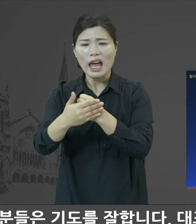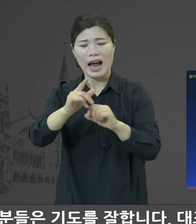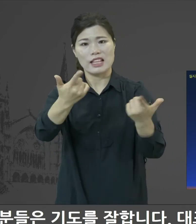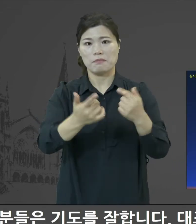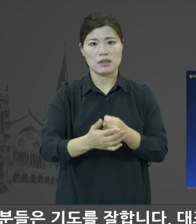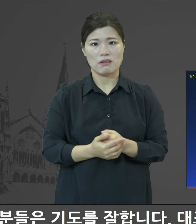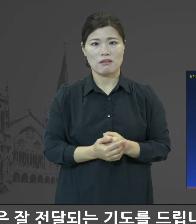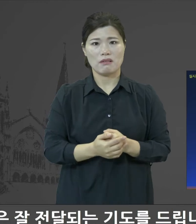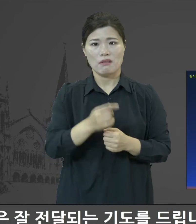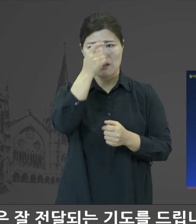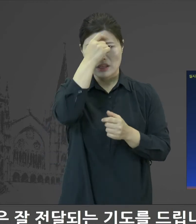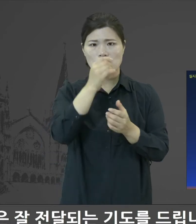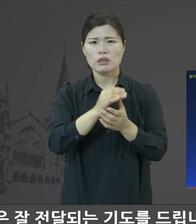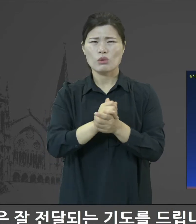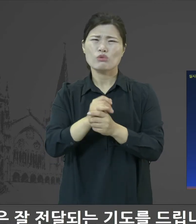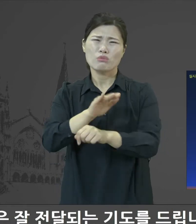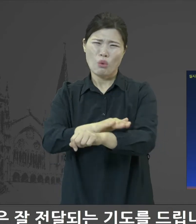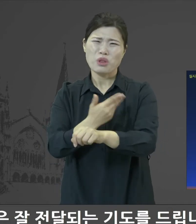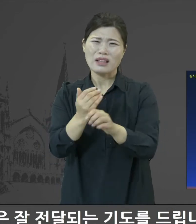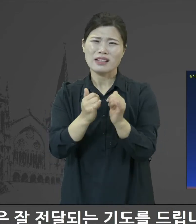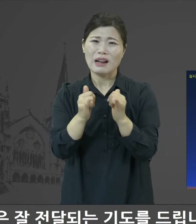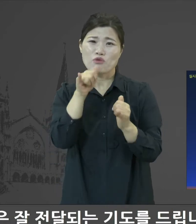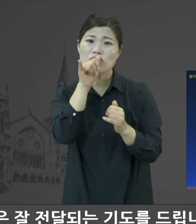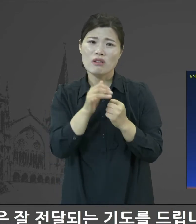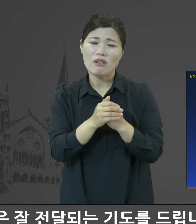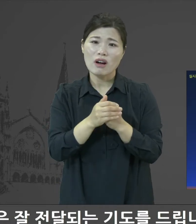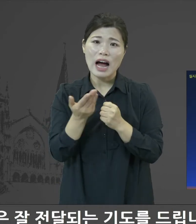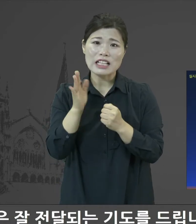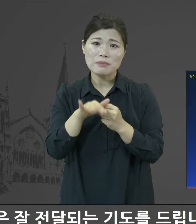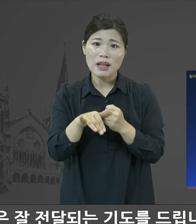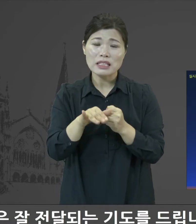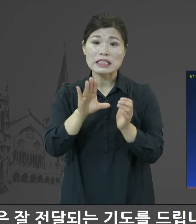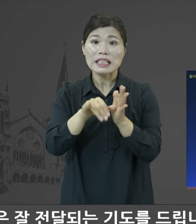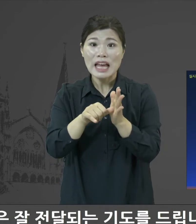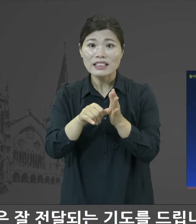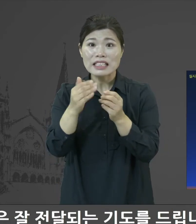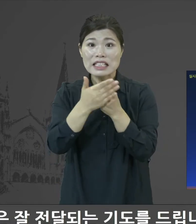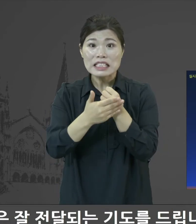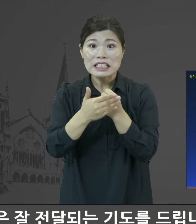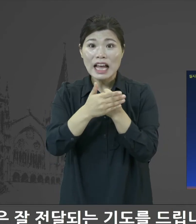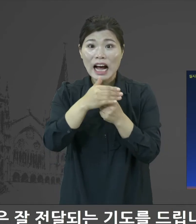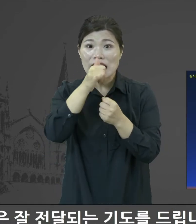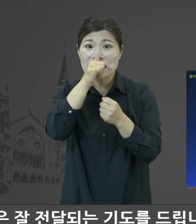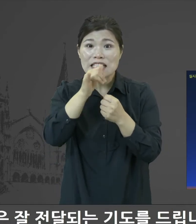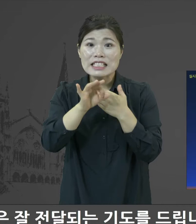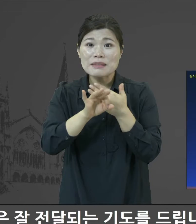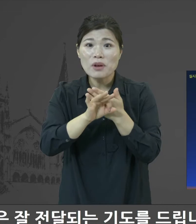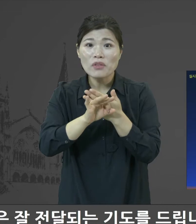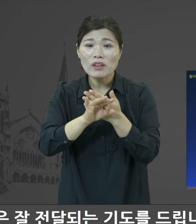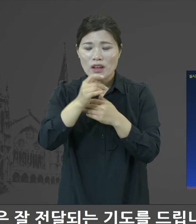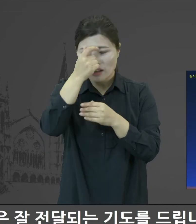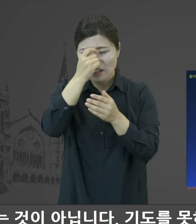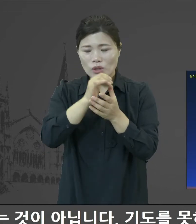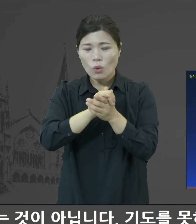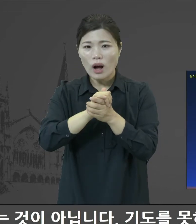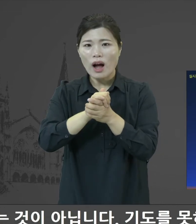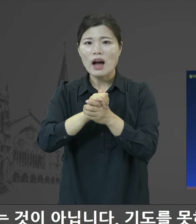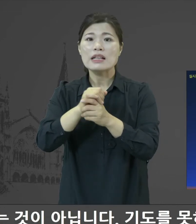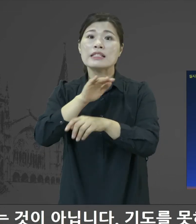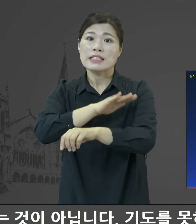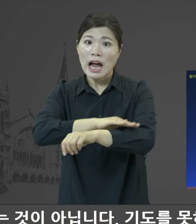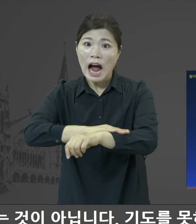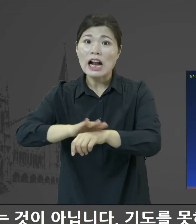여러분, 기도를 못하는 사람도요, 그 순간에 은혜가 있으면 기도가 굉장히 잘 될 때가 있습니다. 이건